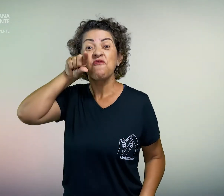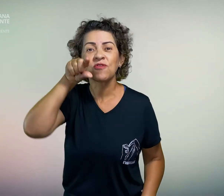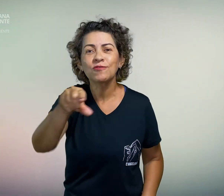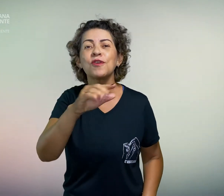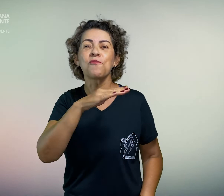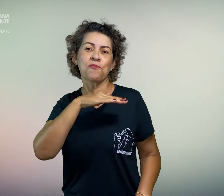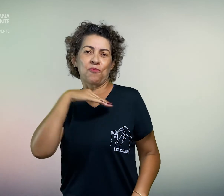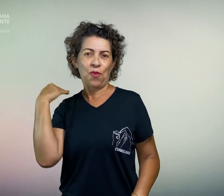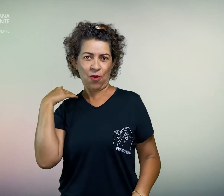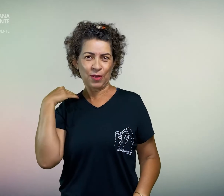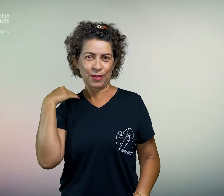é que morrerá.